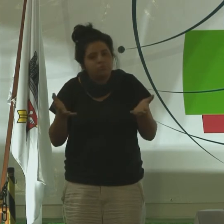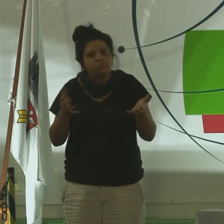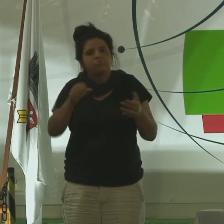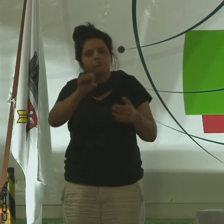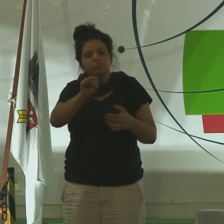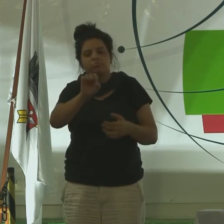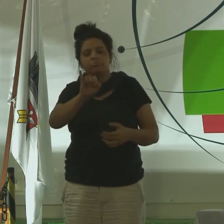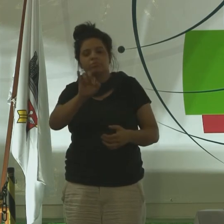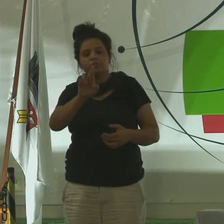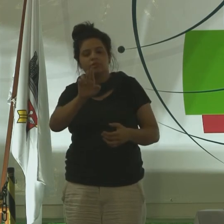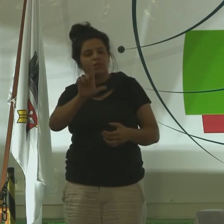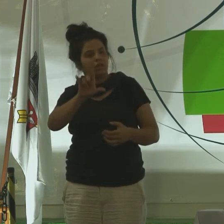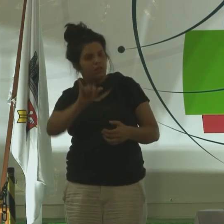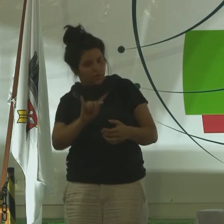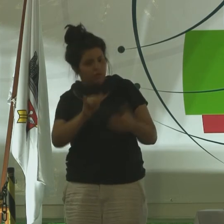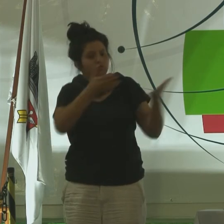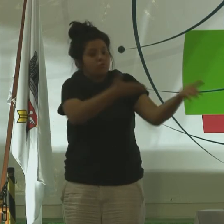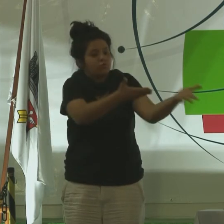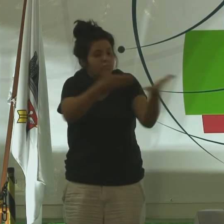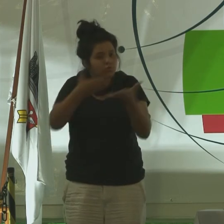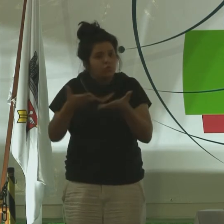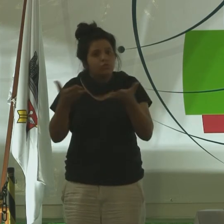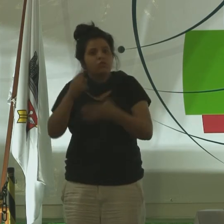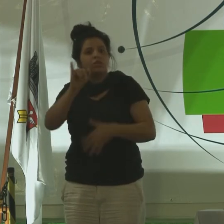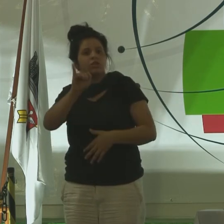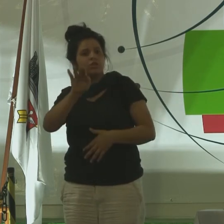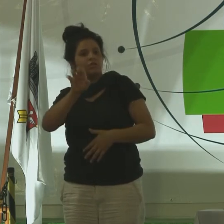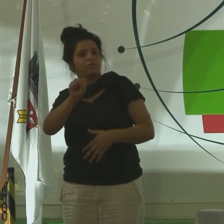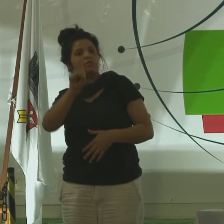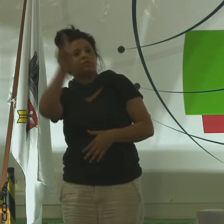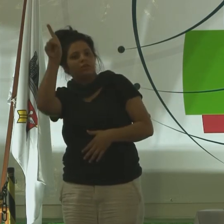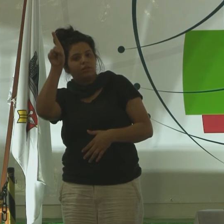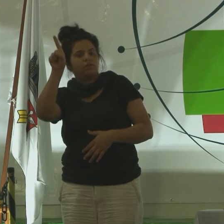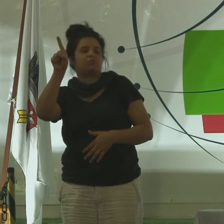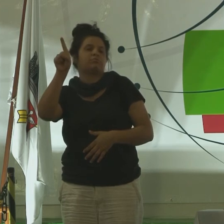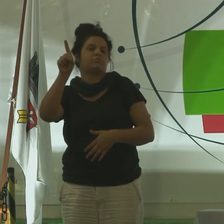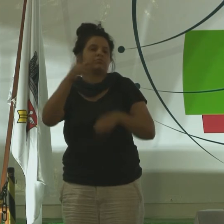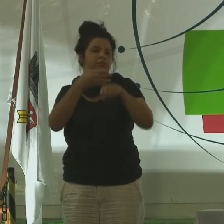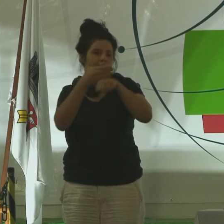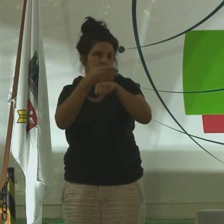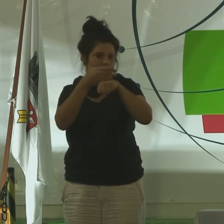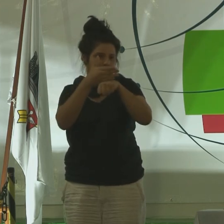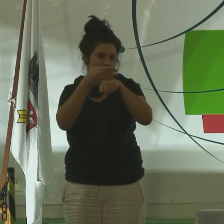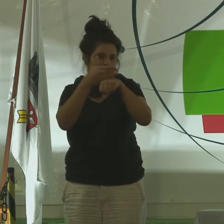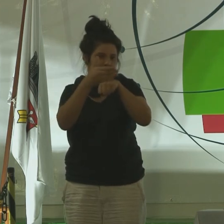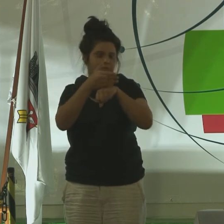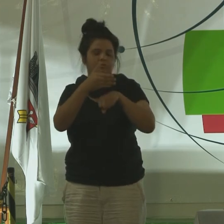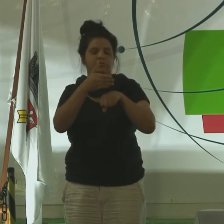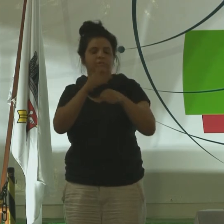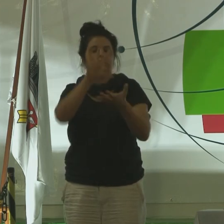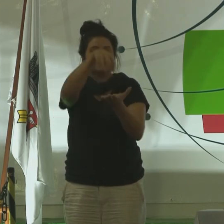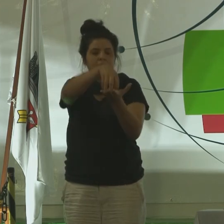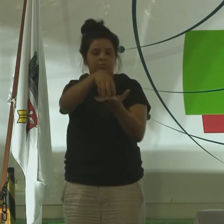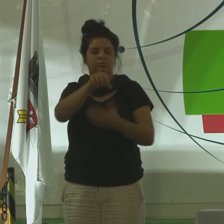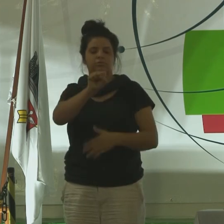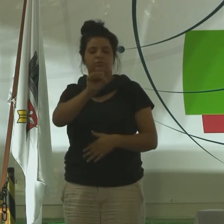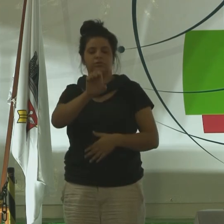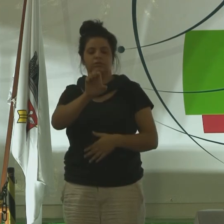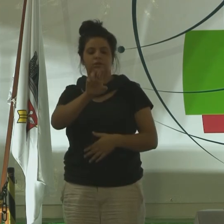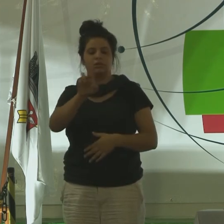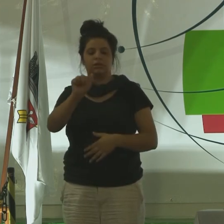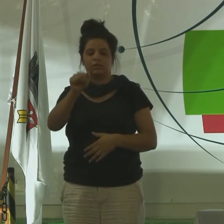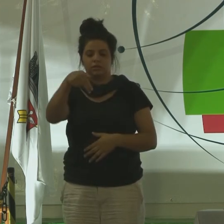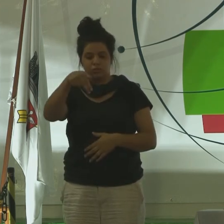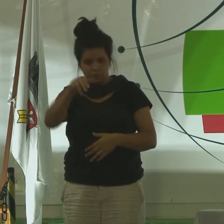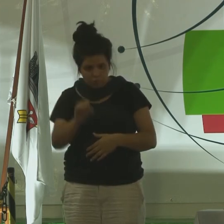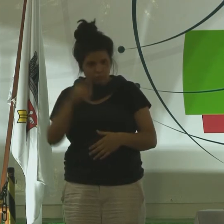foi convocada a estar hoje no IF de Centro Serrano, no Campo Santo Serrano, né, para dar uma palestra de formação. Assim que eu